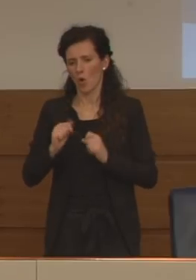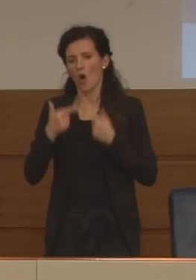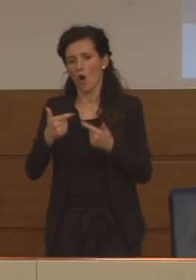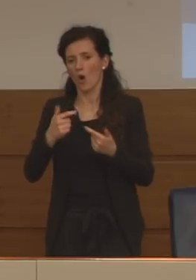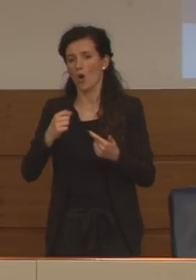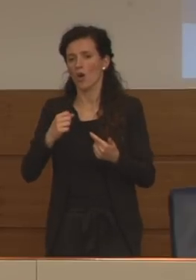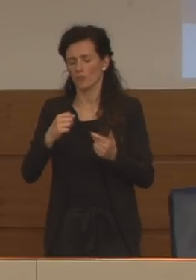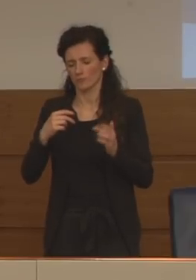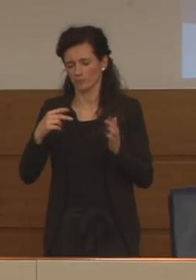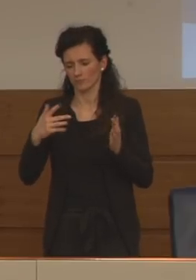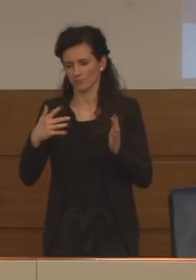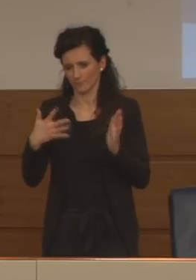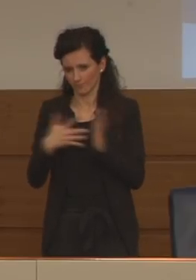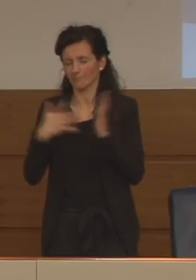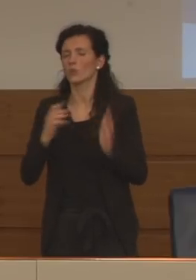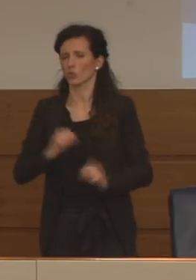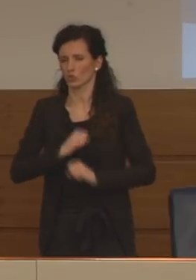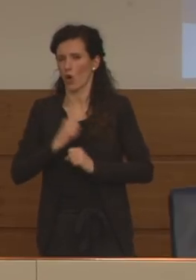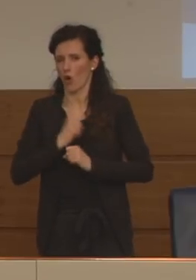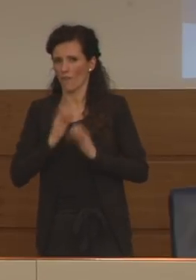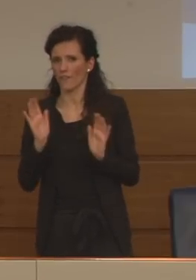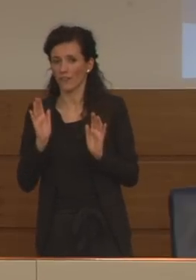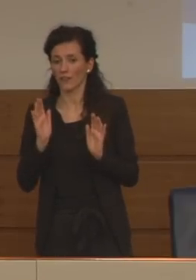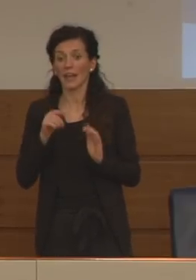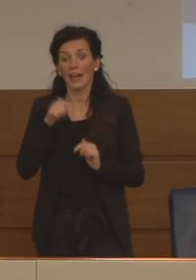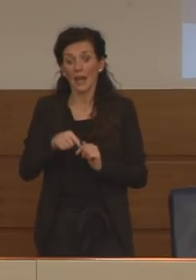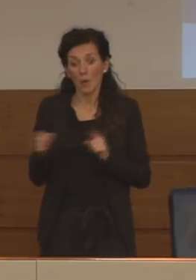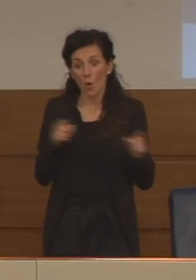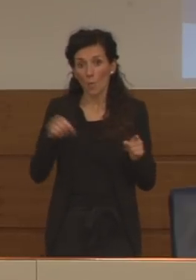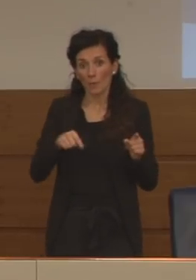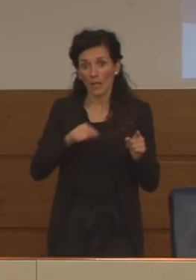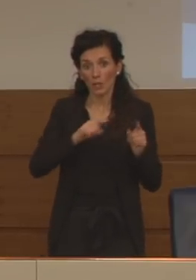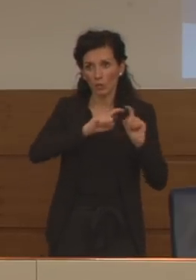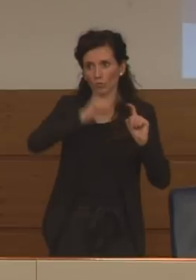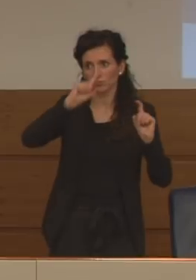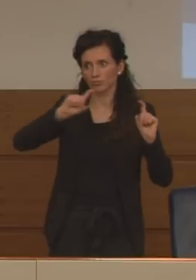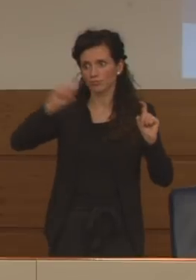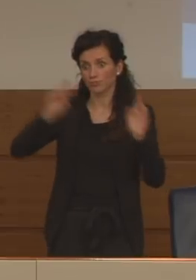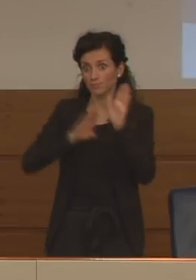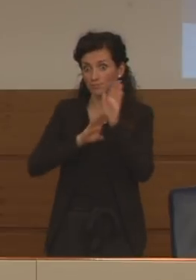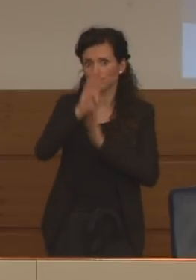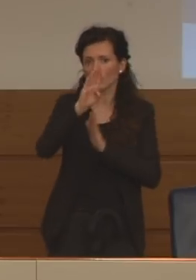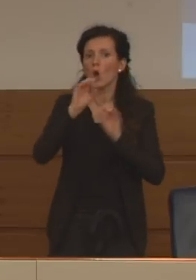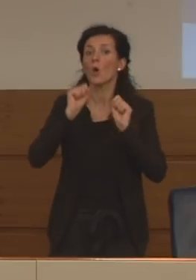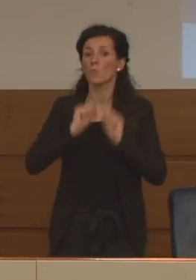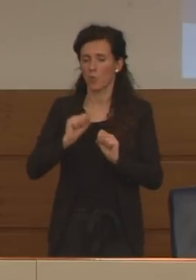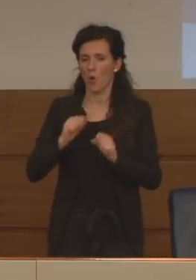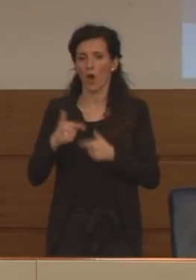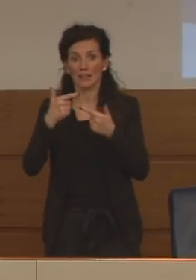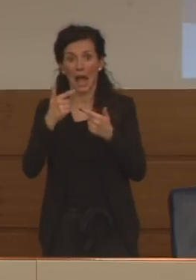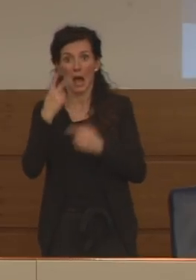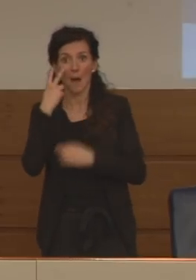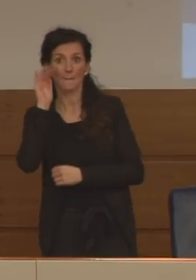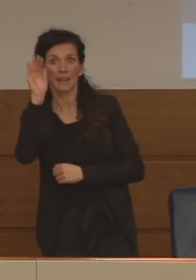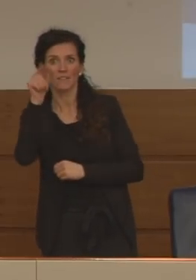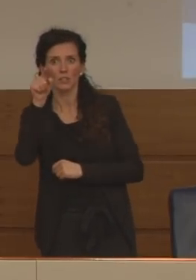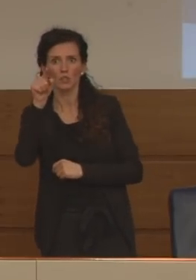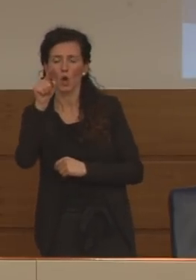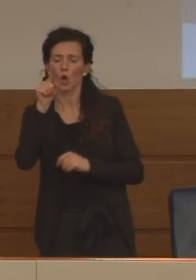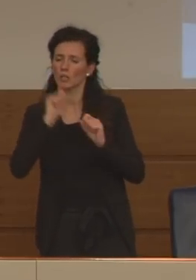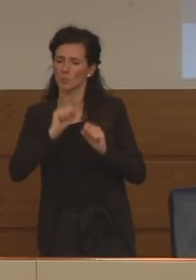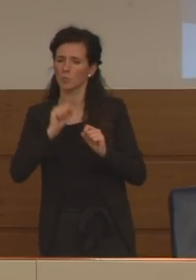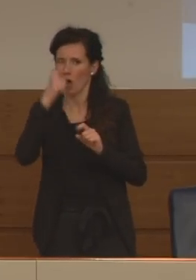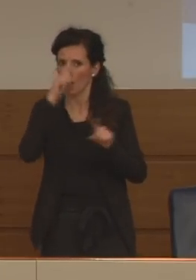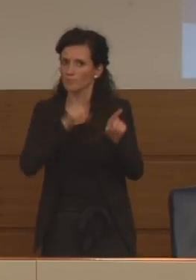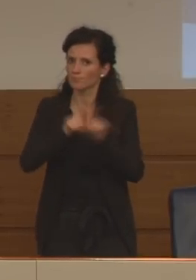epidemica in crescita rischiano di essere fuorvianti o in senso positivo o in senso negativo quindi